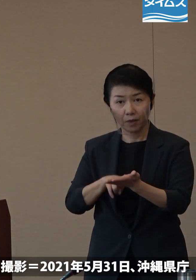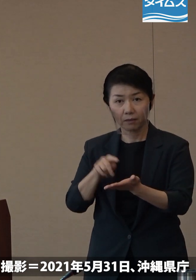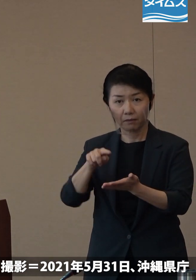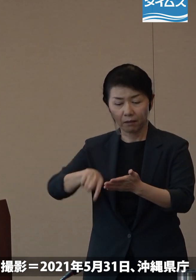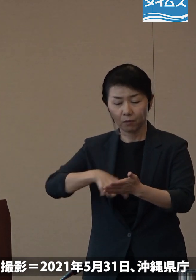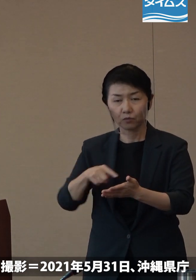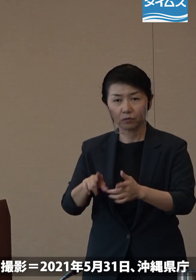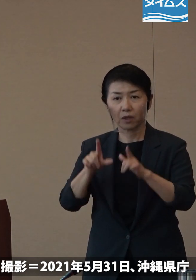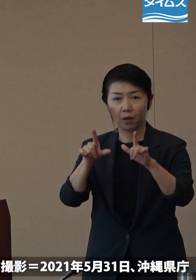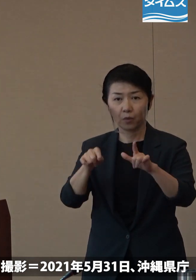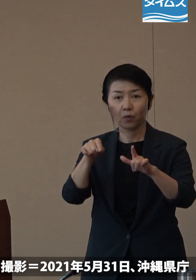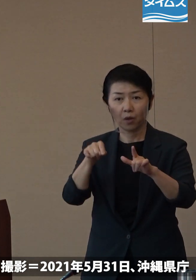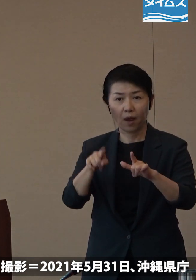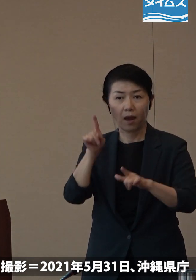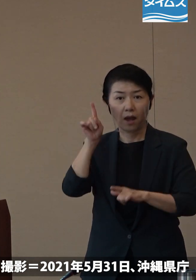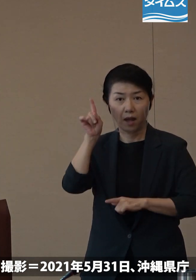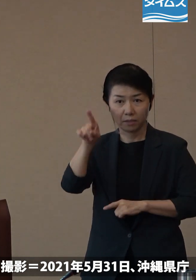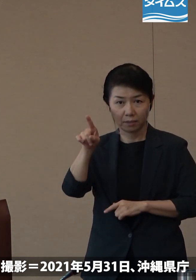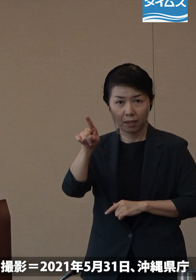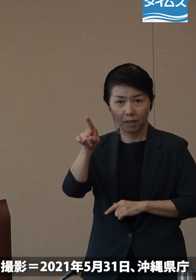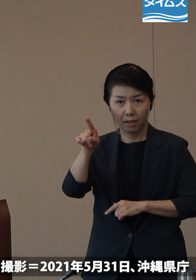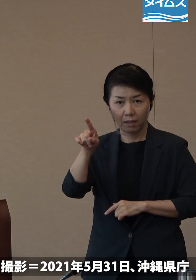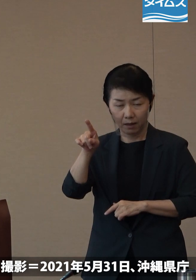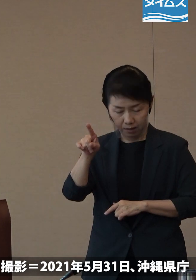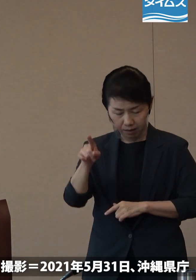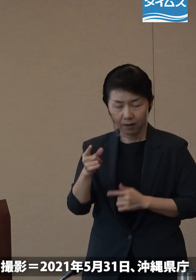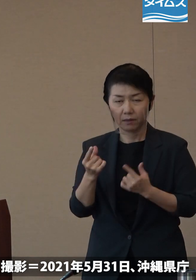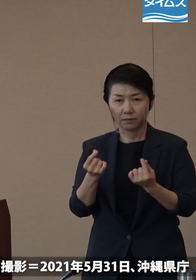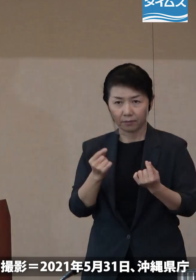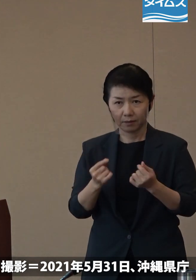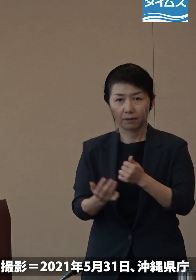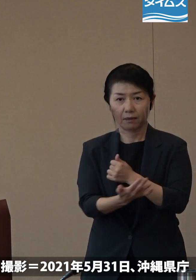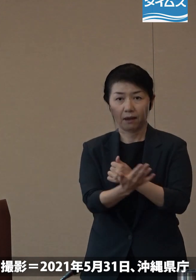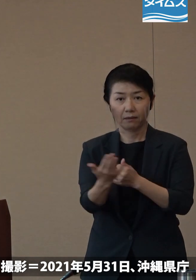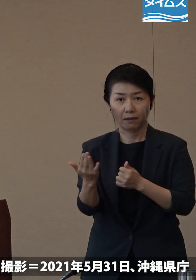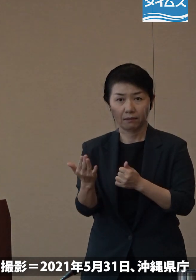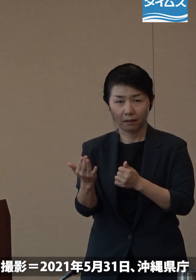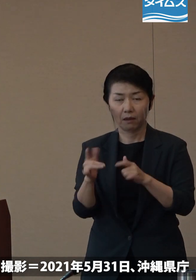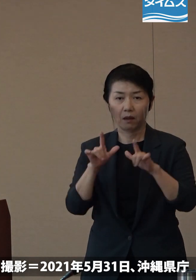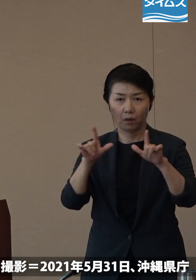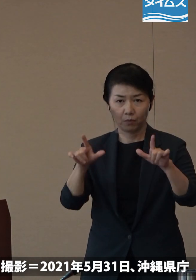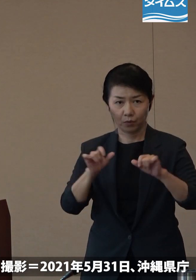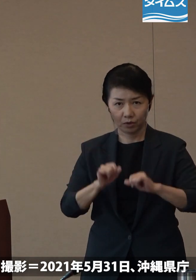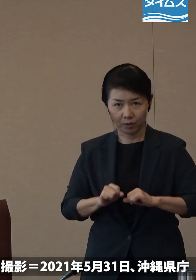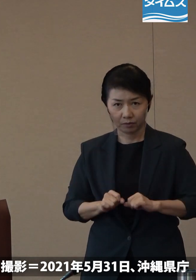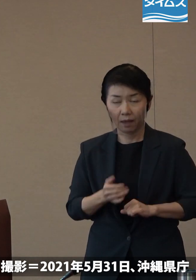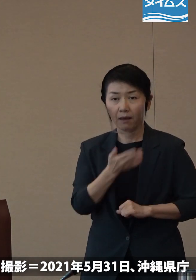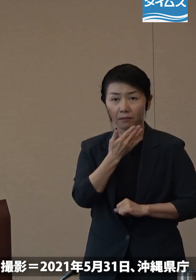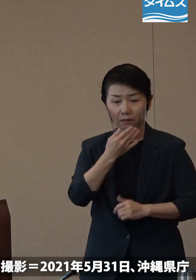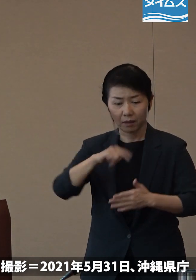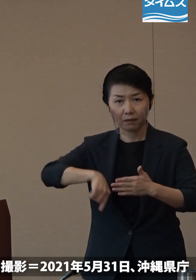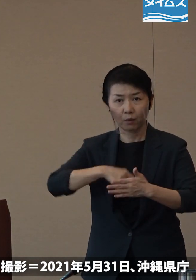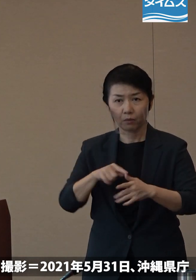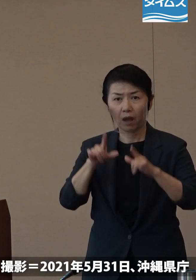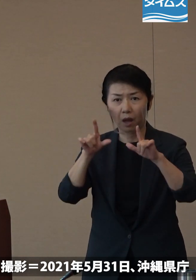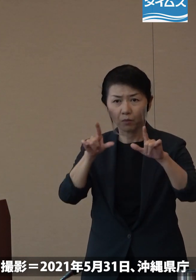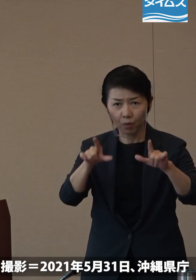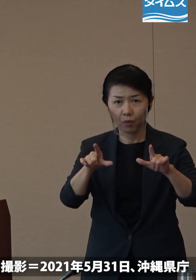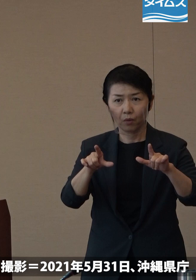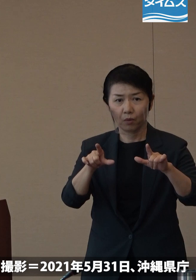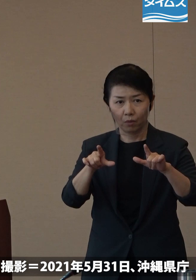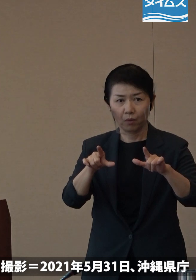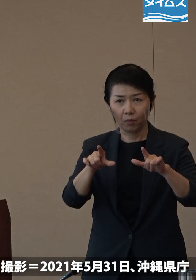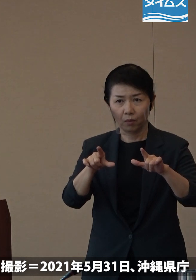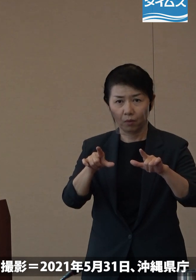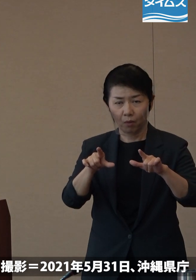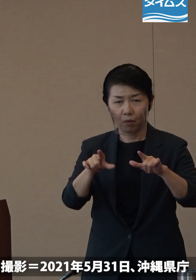定したことにつきましては明日、しっかりと会見をさせていただこうということで、こういう重要な会見が2つつながらないようにという